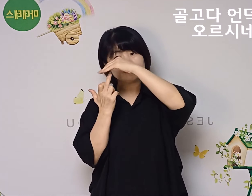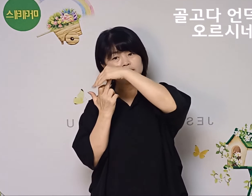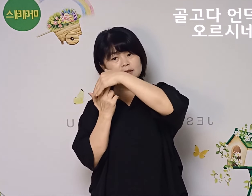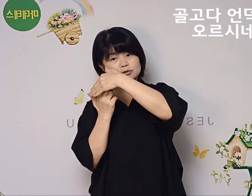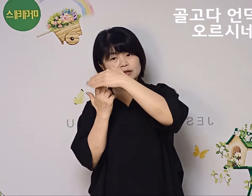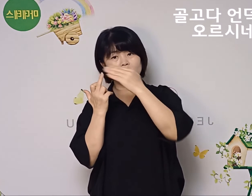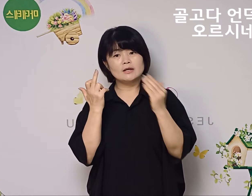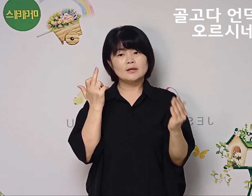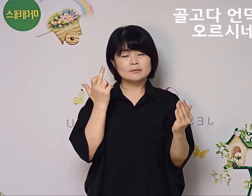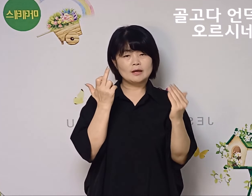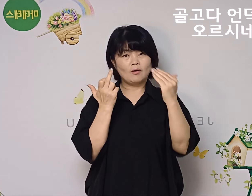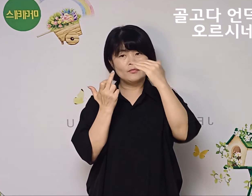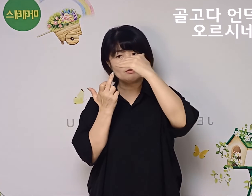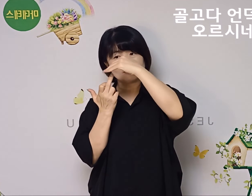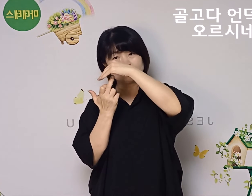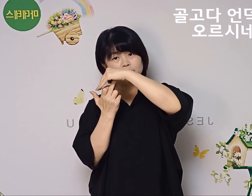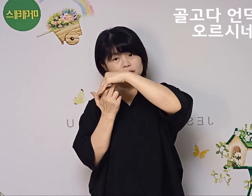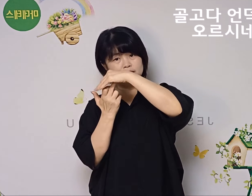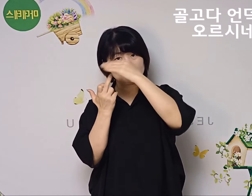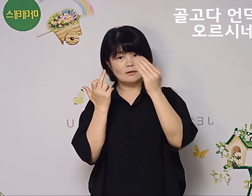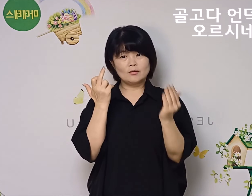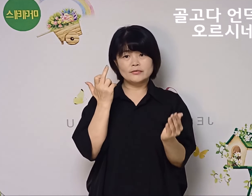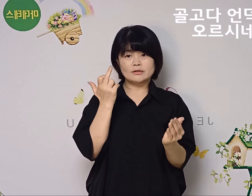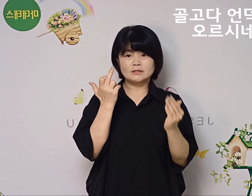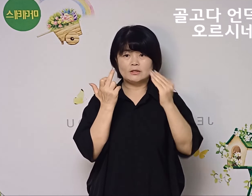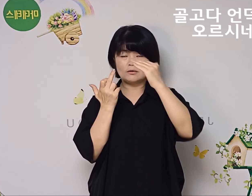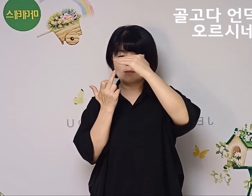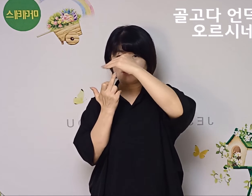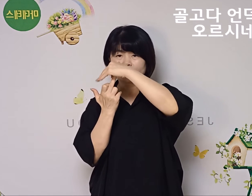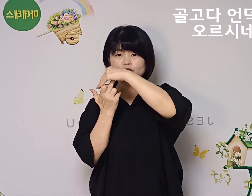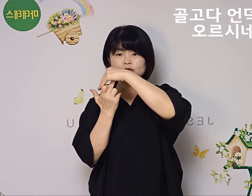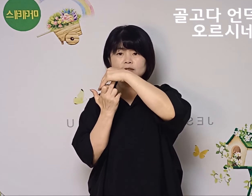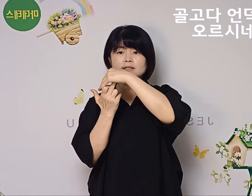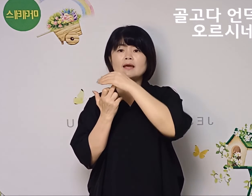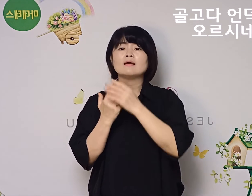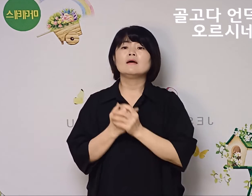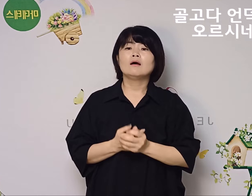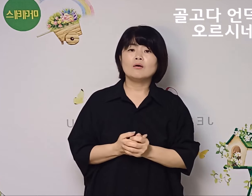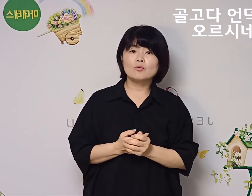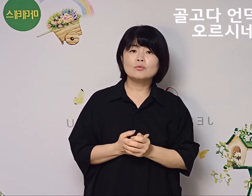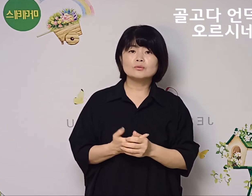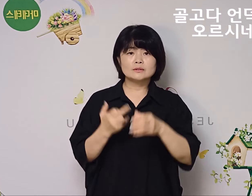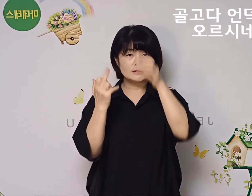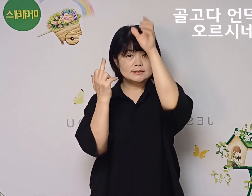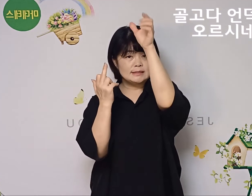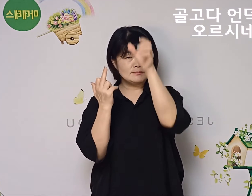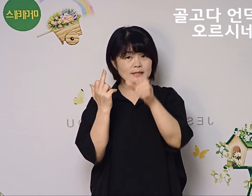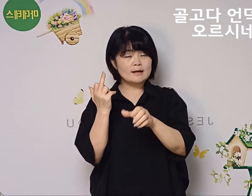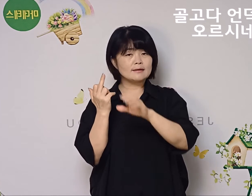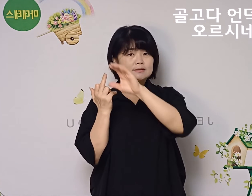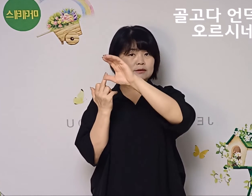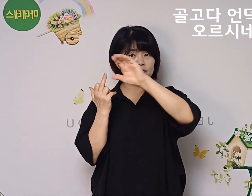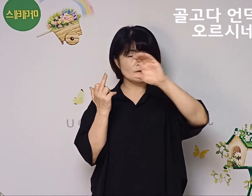표시를 해주세요. 이렇게 언덕을 이렇게 만들어 주시는데, 골고다 언덕은 십자가가 있는